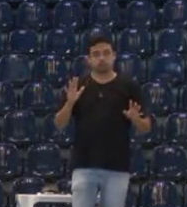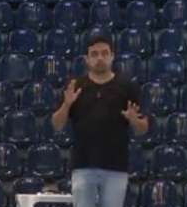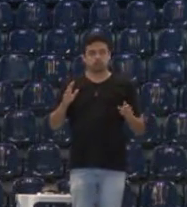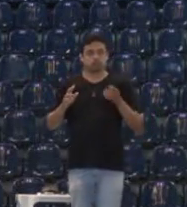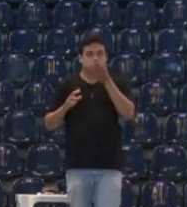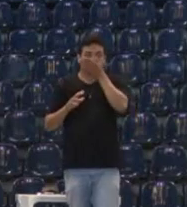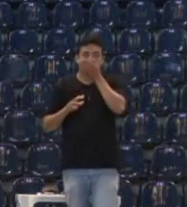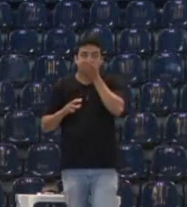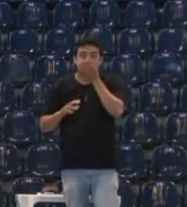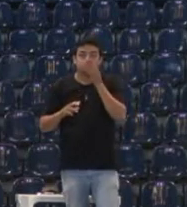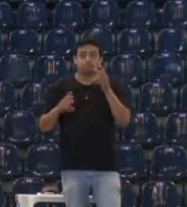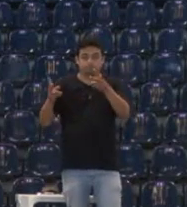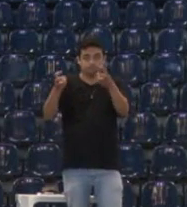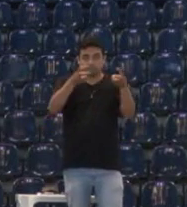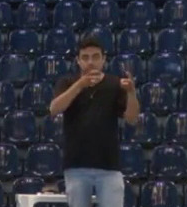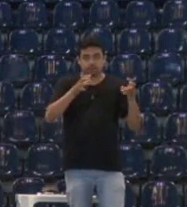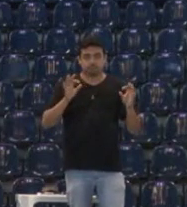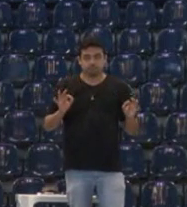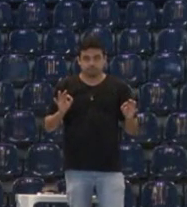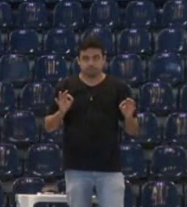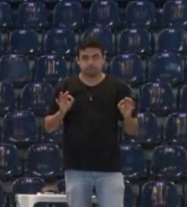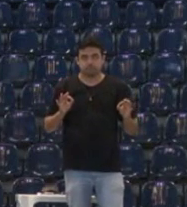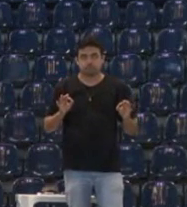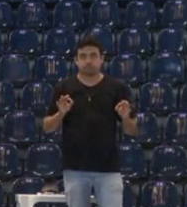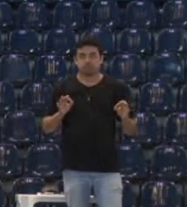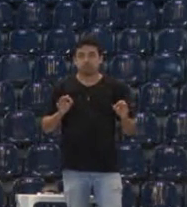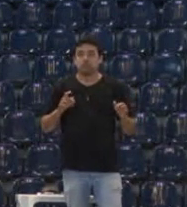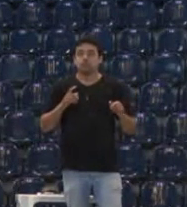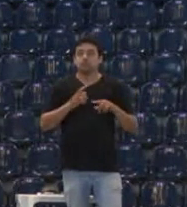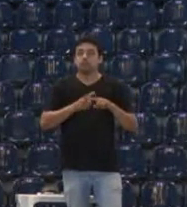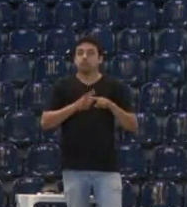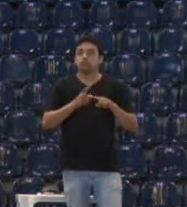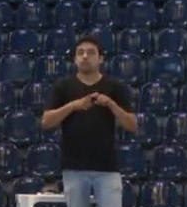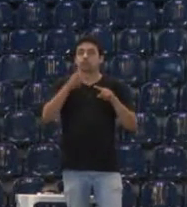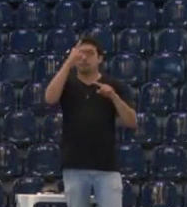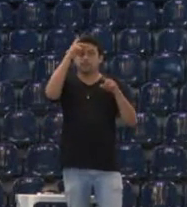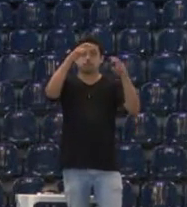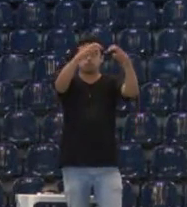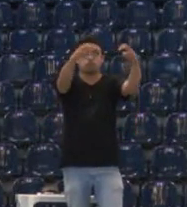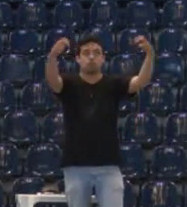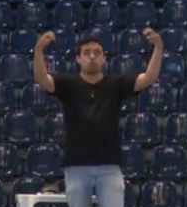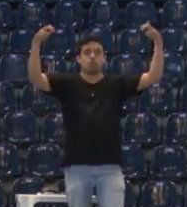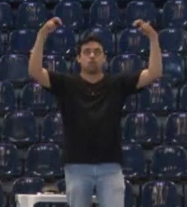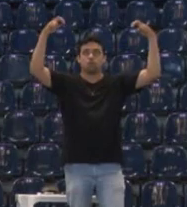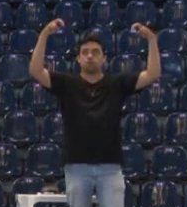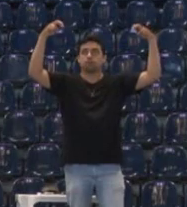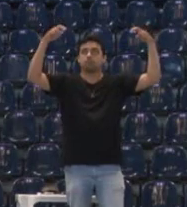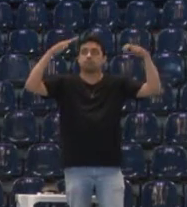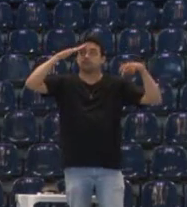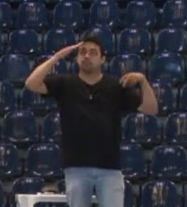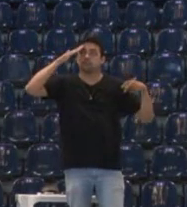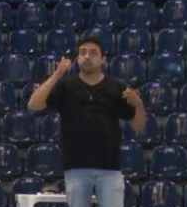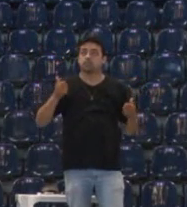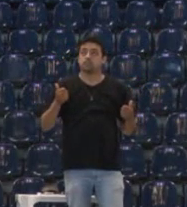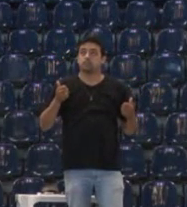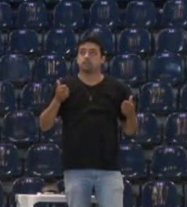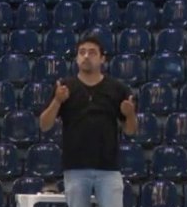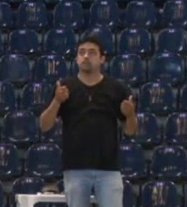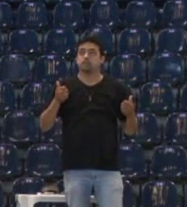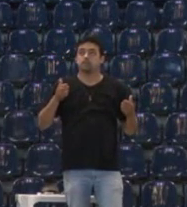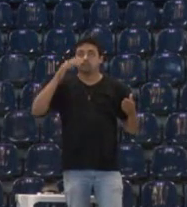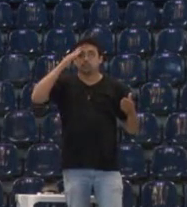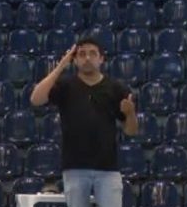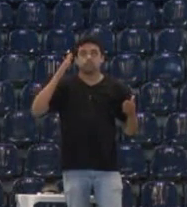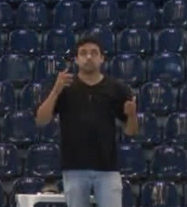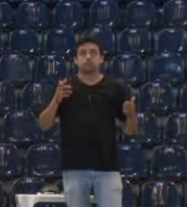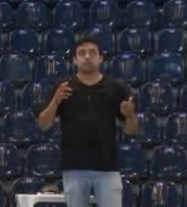não estão percebendo então notando a rapaziada que está no topo do castelo vocês não entenderam direitinho meus